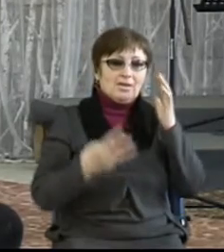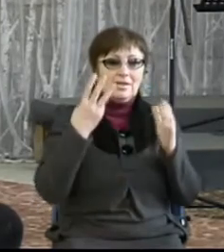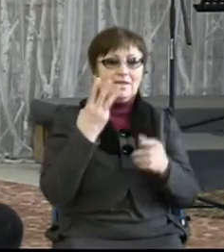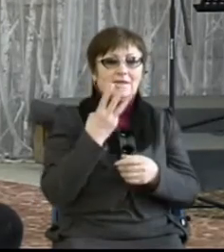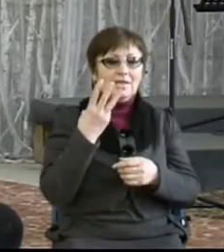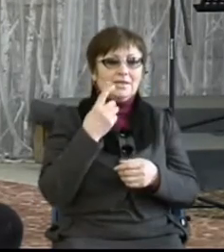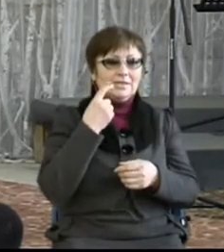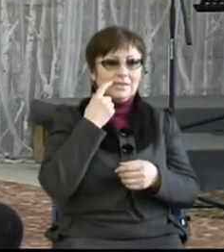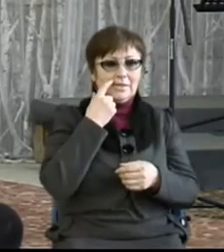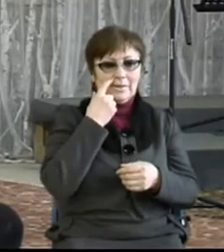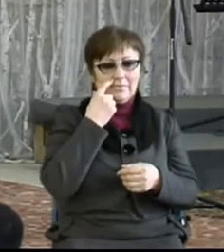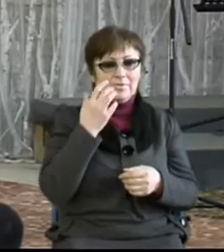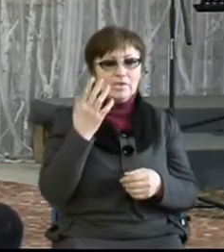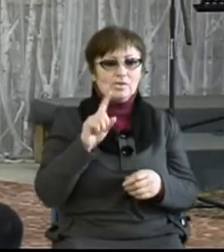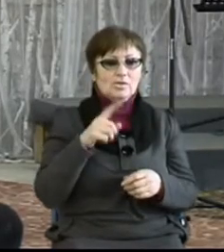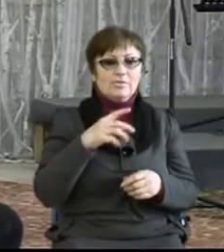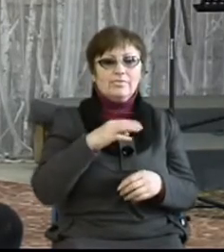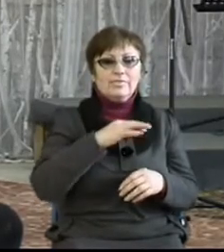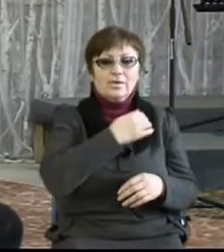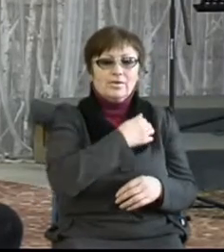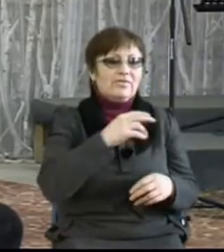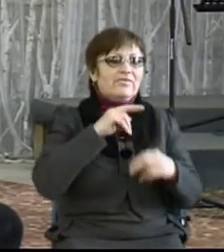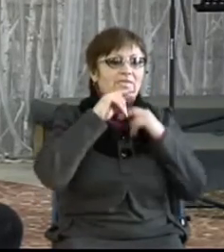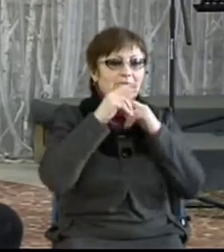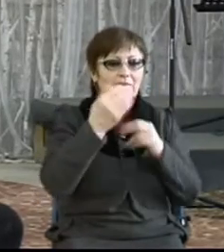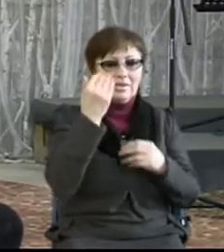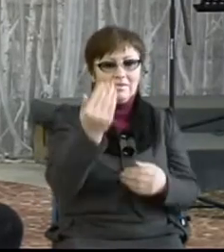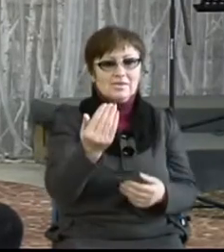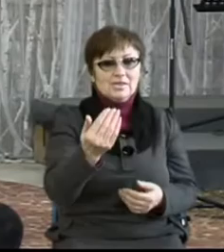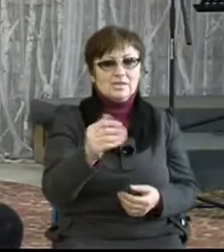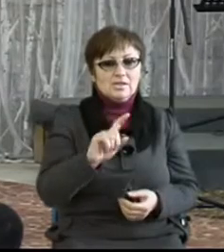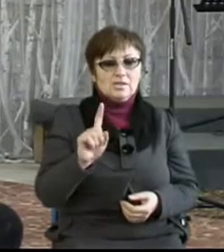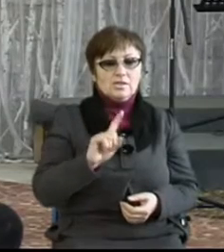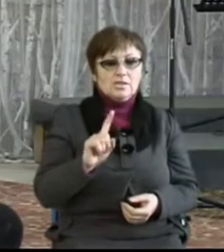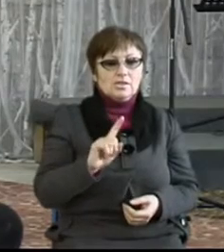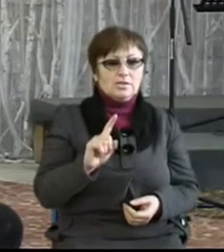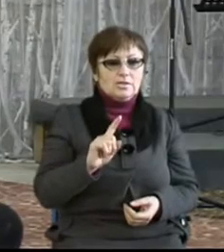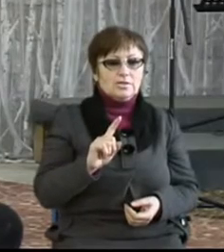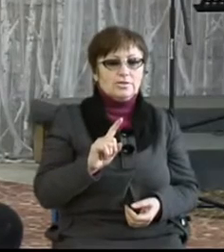Третье, на что хотел бы обратить ваше внимание, на то, что